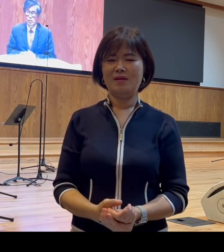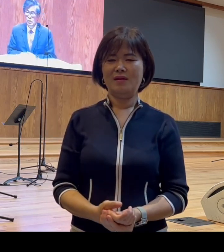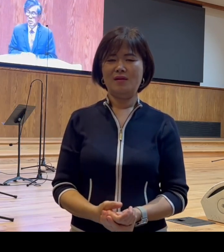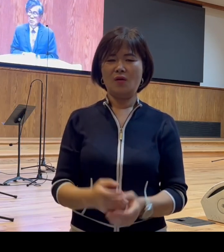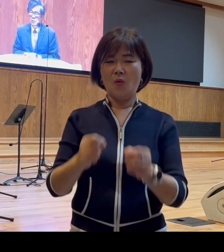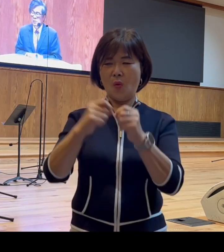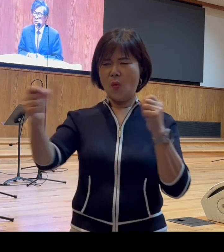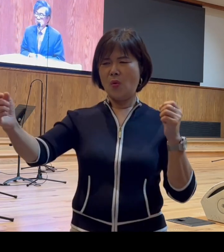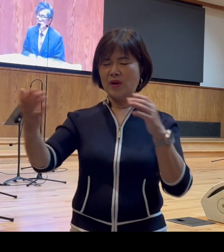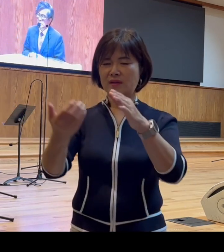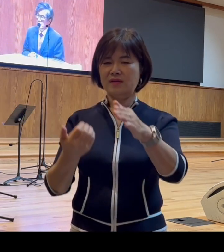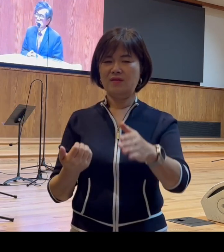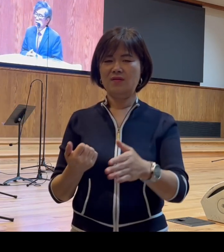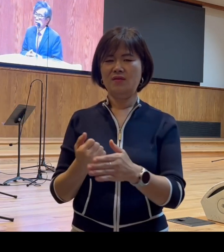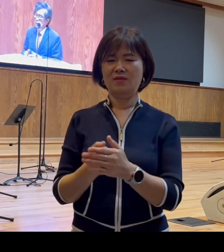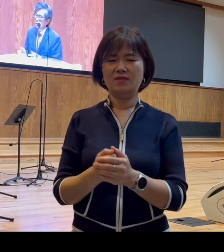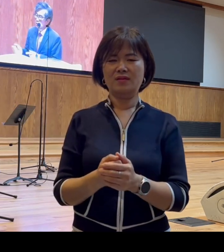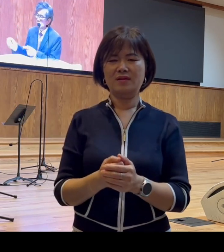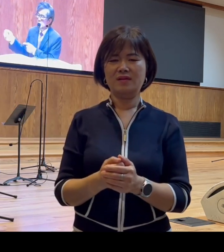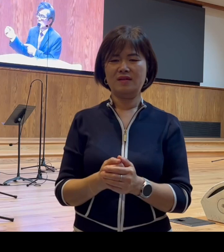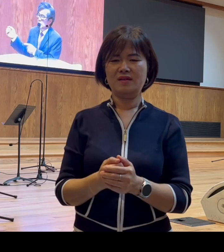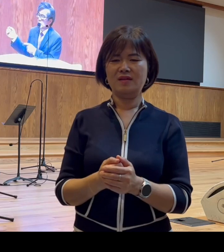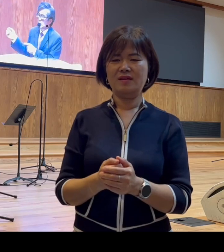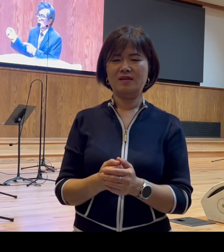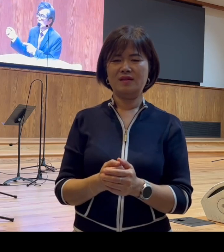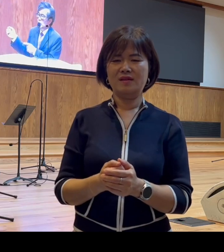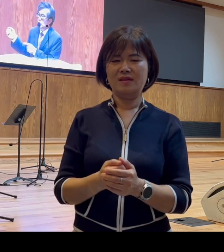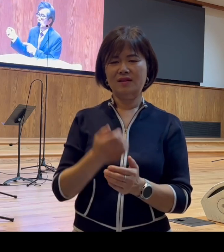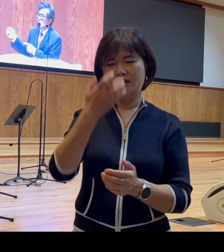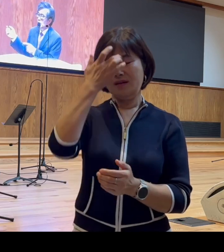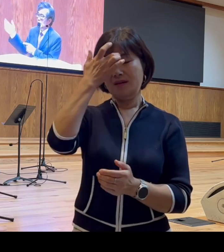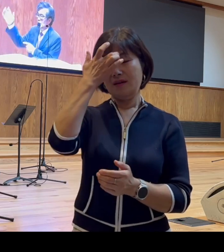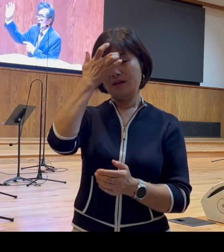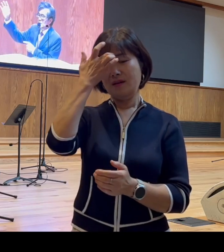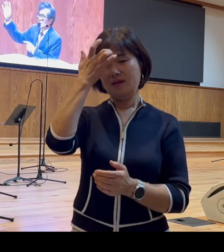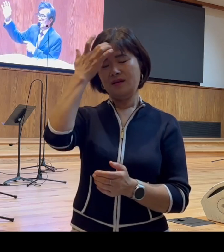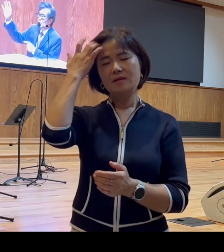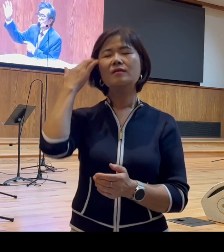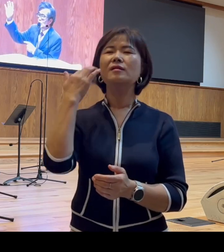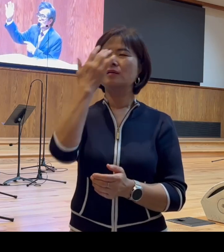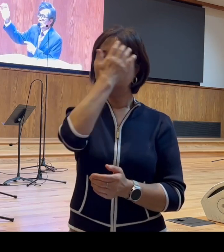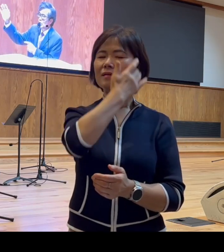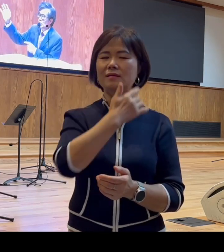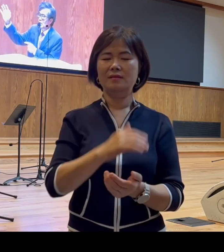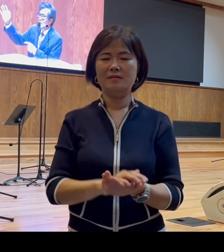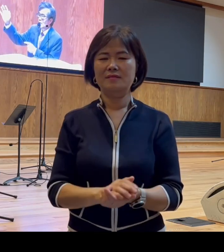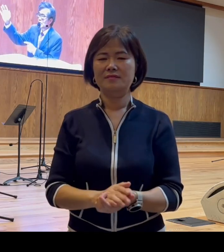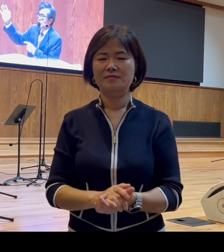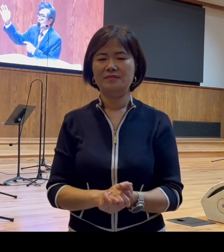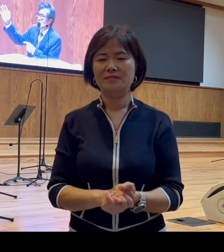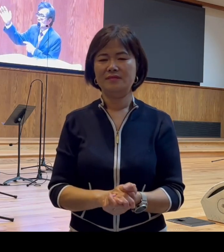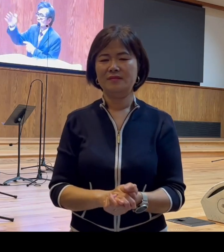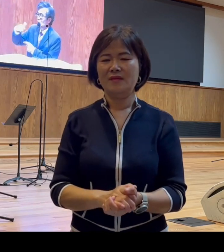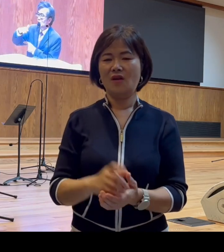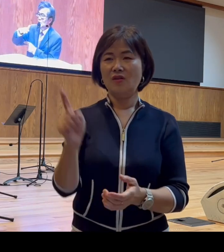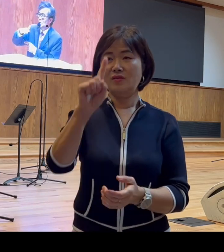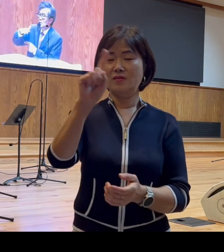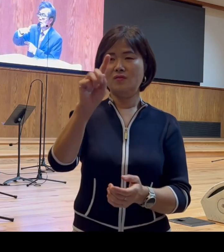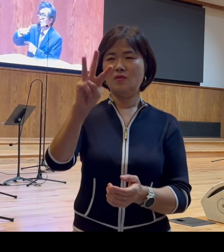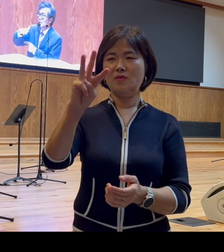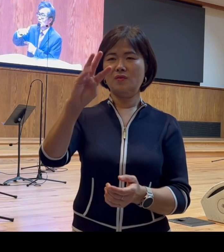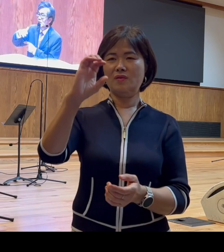제가 아주 오래전에 이제 뭐 서부의 그러니까 중서부의 윌로크릭 커뮤니티